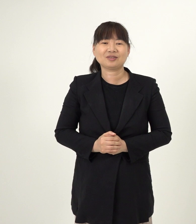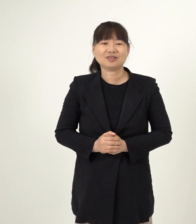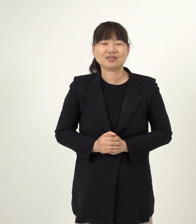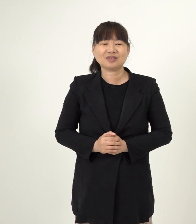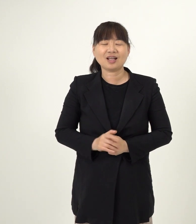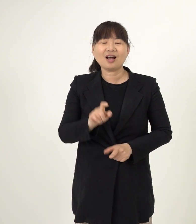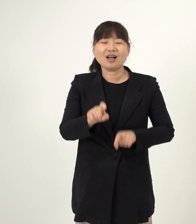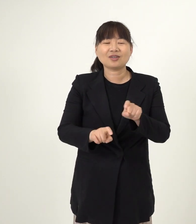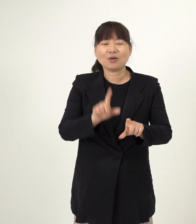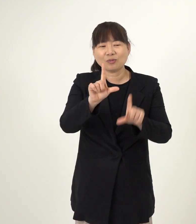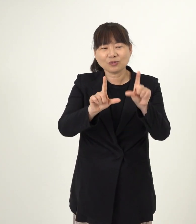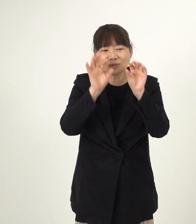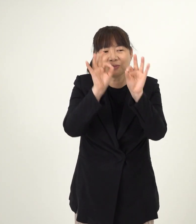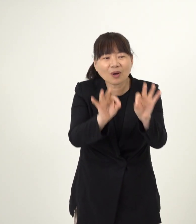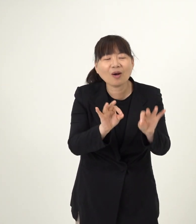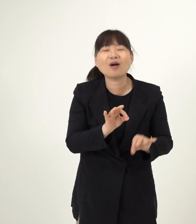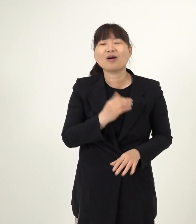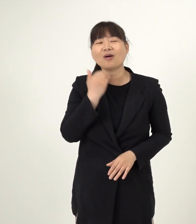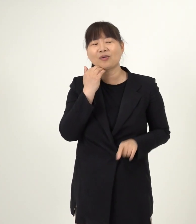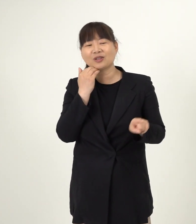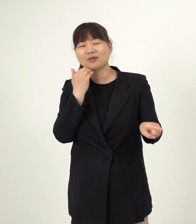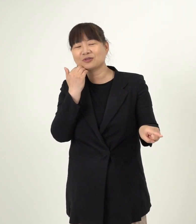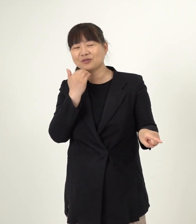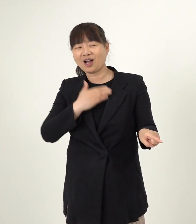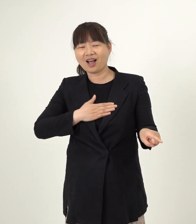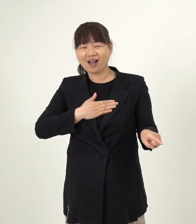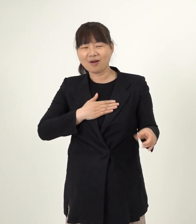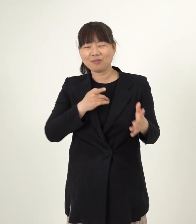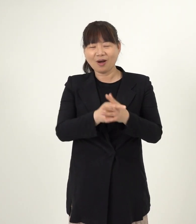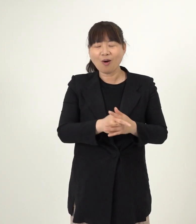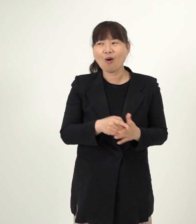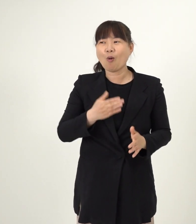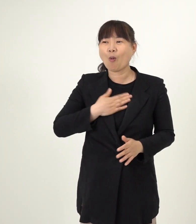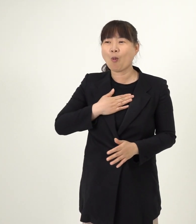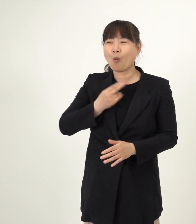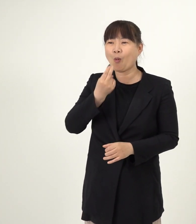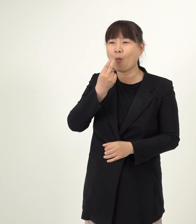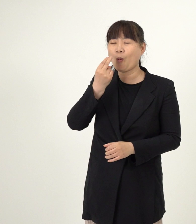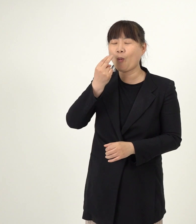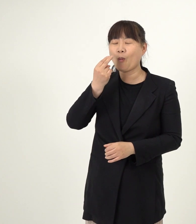걸음새 보고 다 알더라고요. 나는 기절을 하는 줄 알았어요.